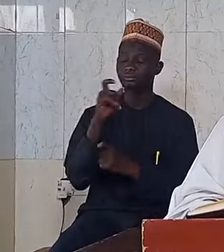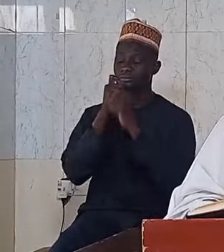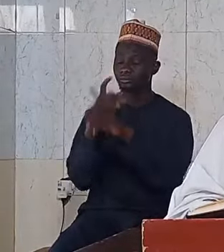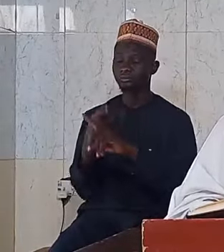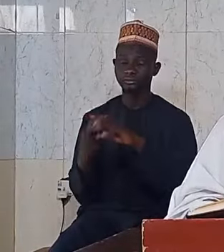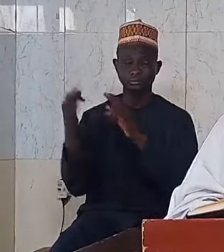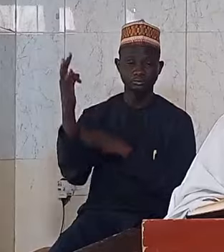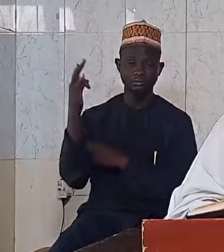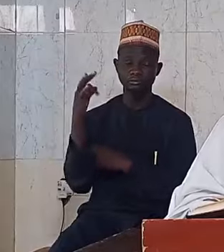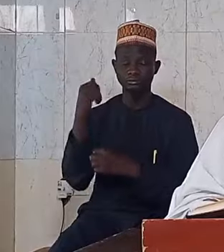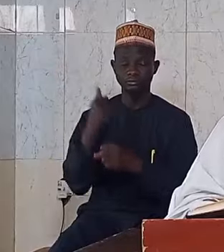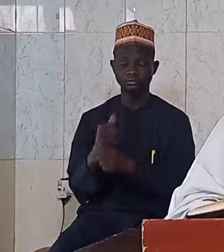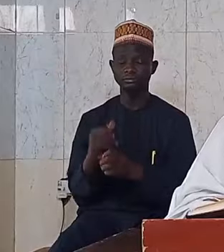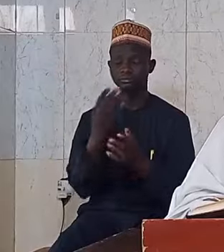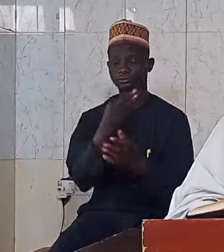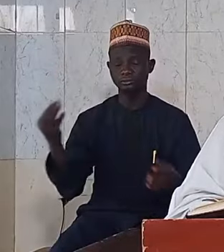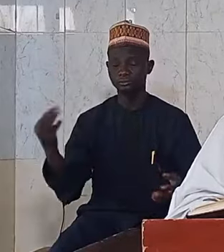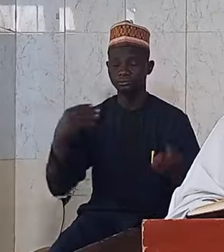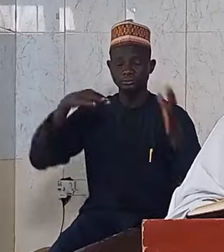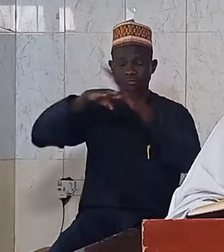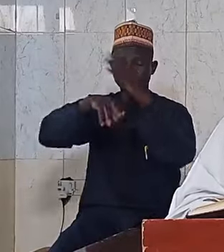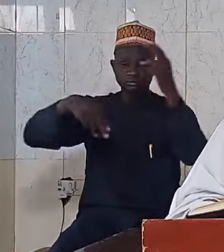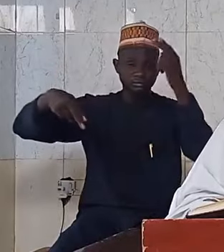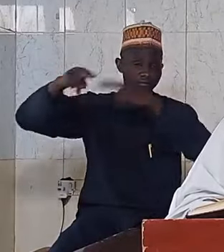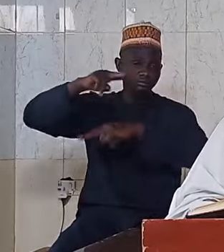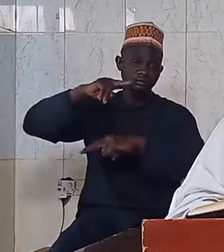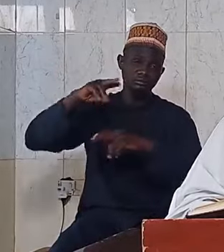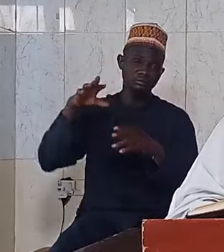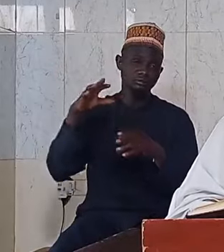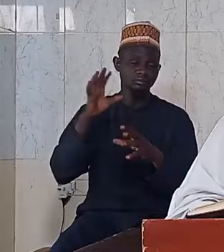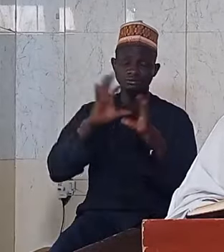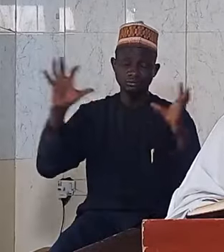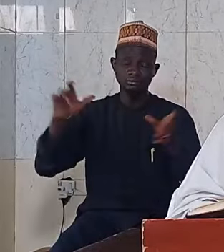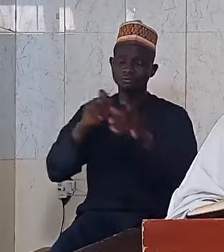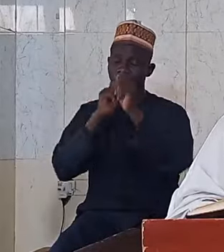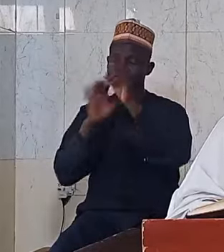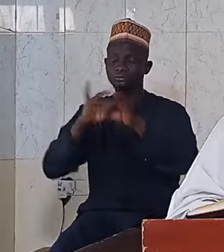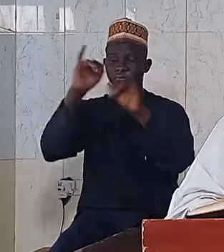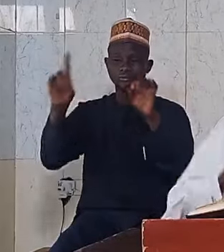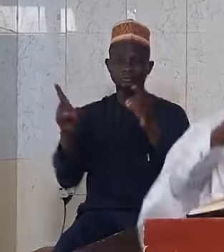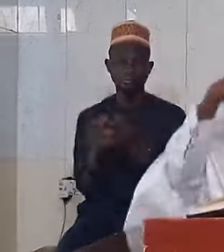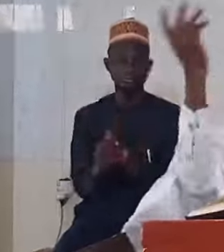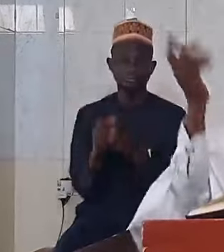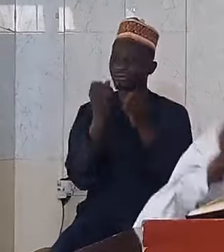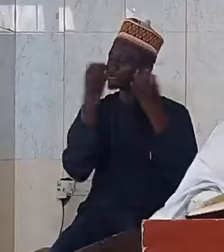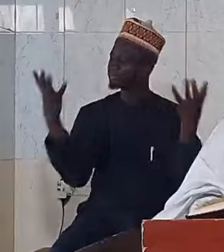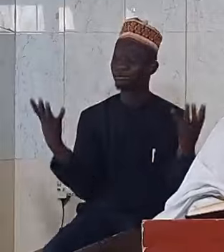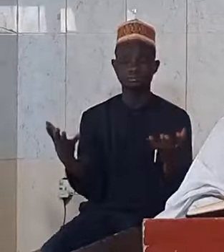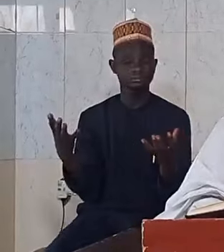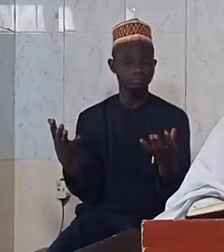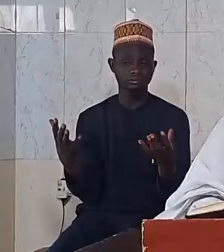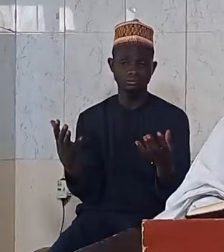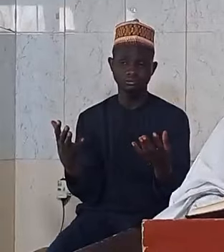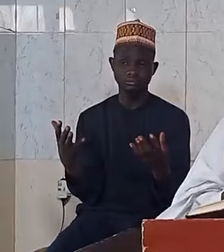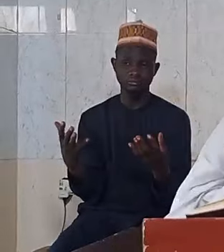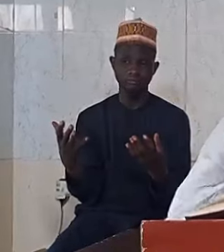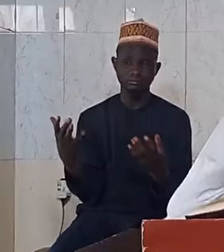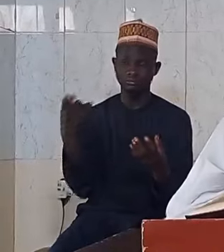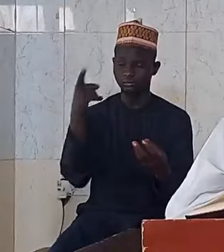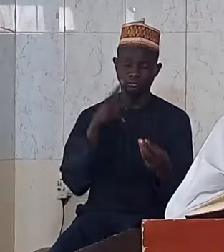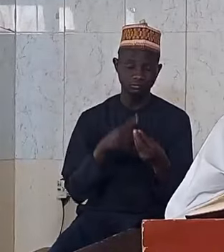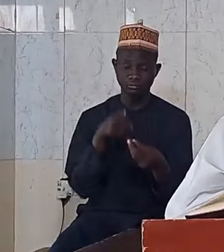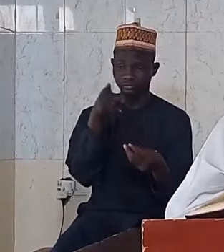daga Allah samun ganima shiga aljanna gwaggwaban ladan jihadi abubuwan suna da yawa to kaga kai